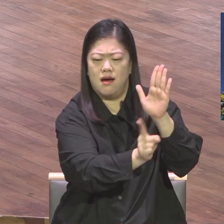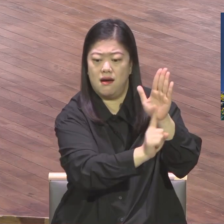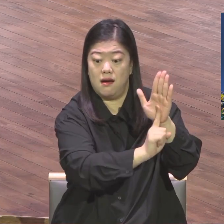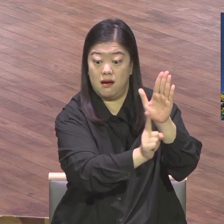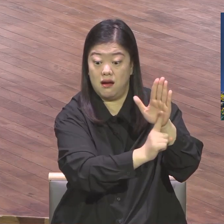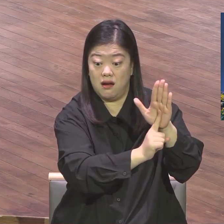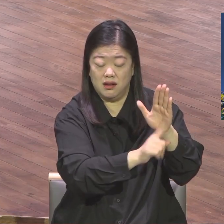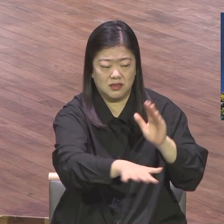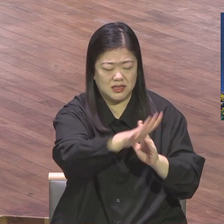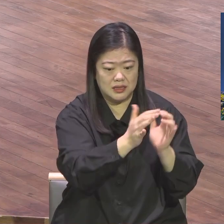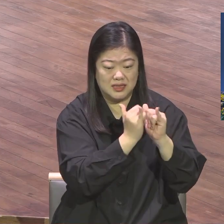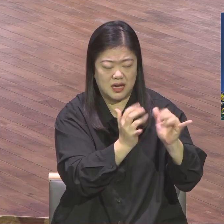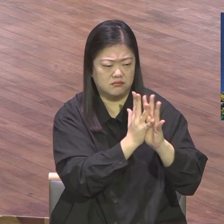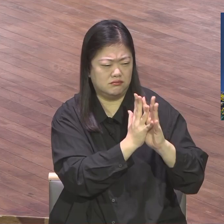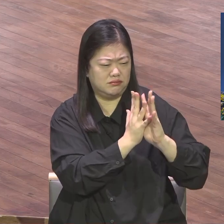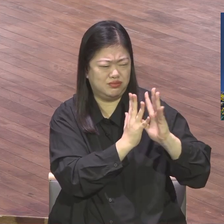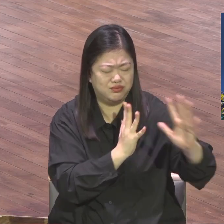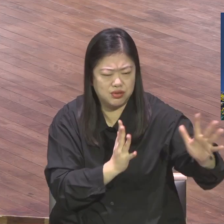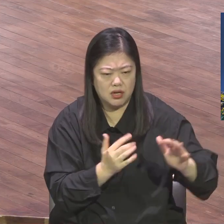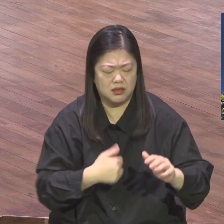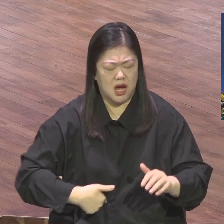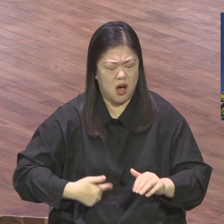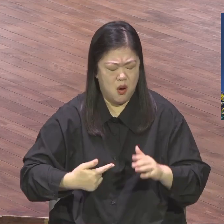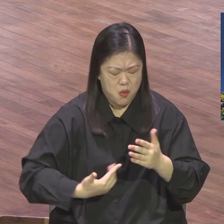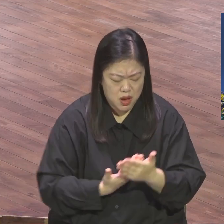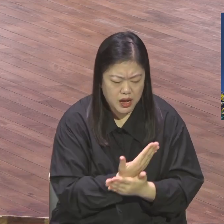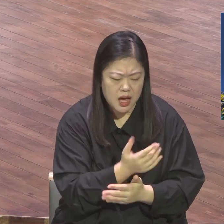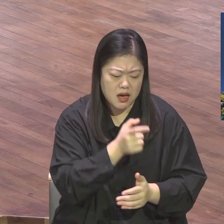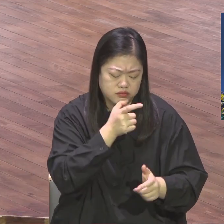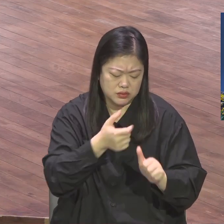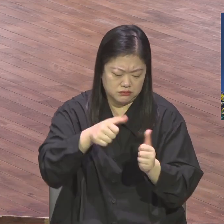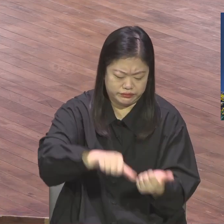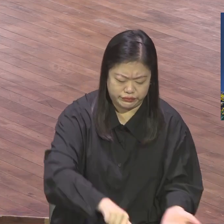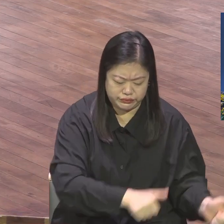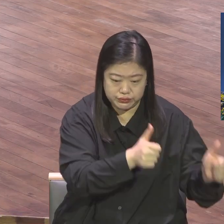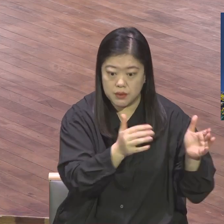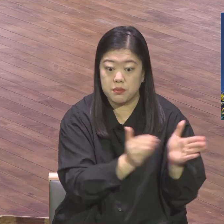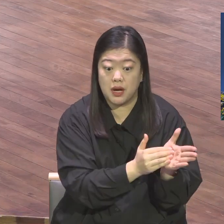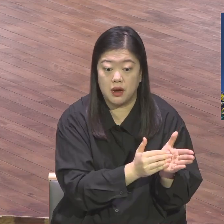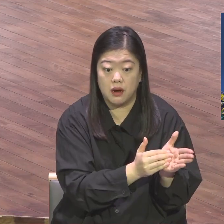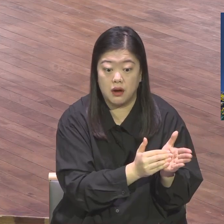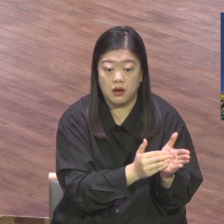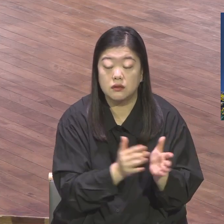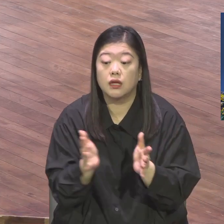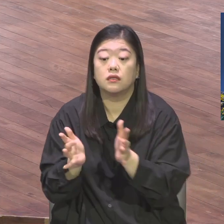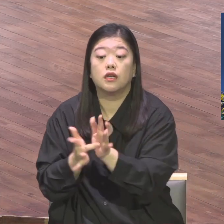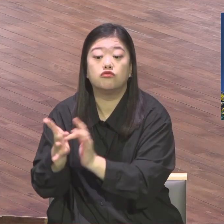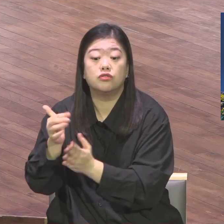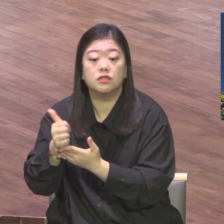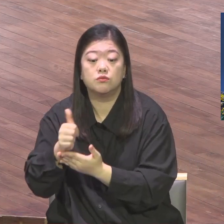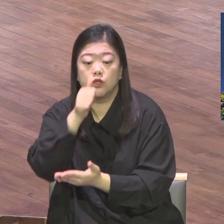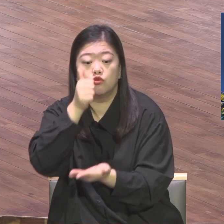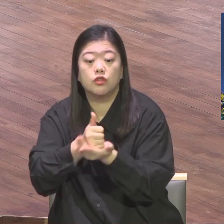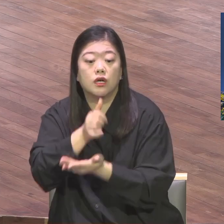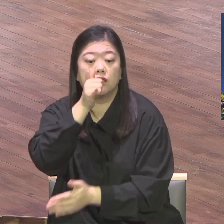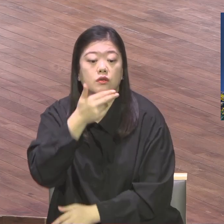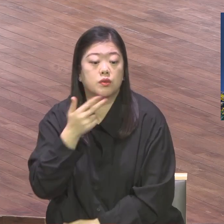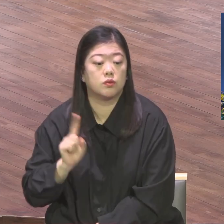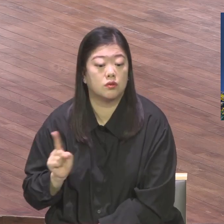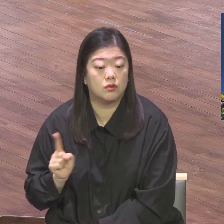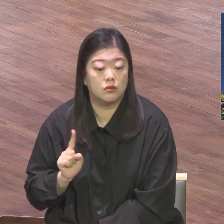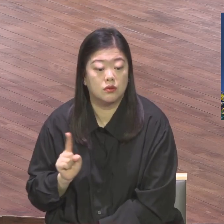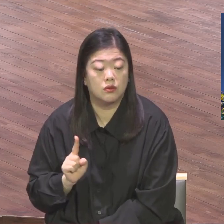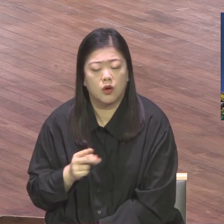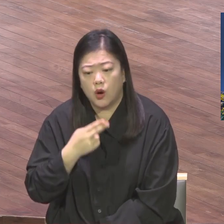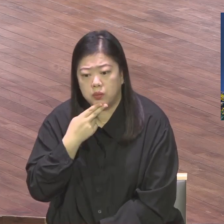분이에요. 왜냐? 창세기 3장 15절에 예언된 대로 범죄한 남자의 후손이 아니라 여자